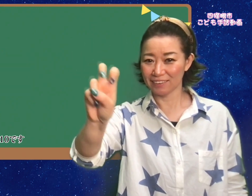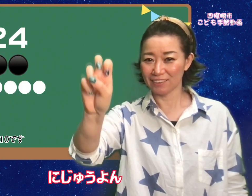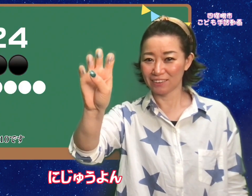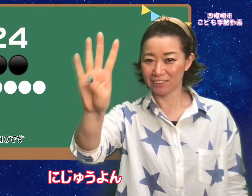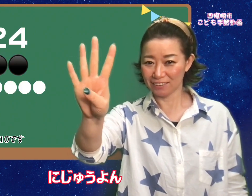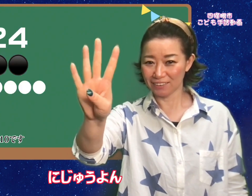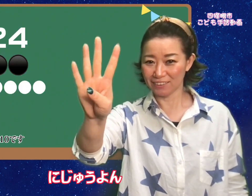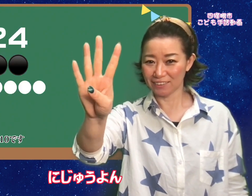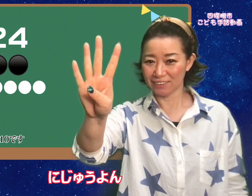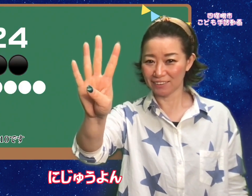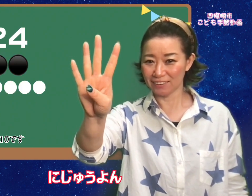24、